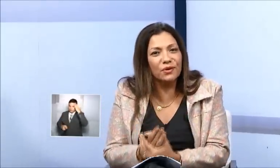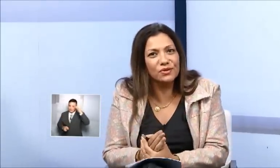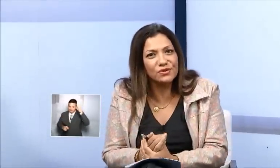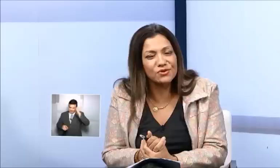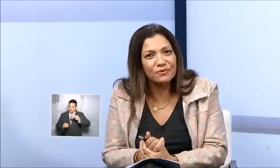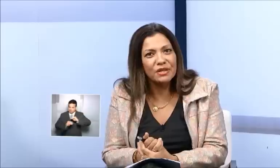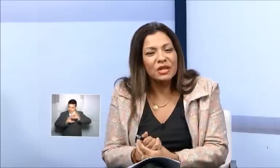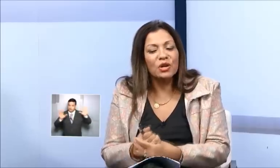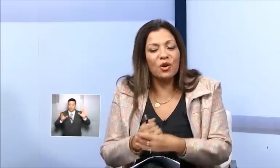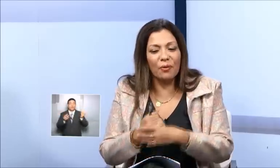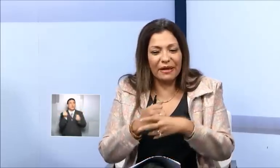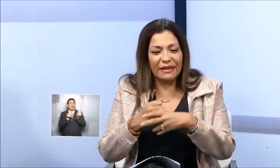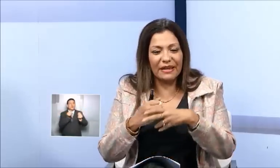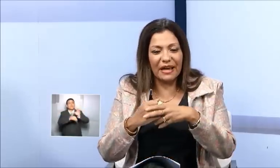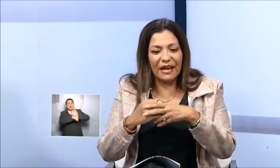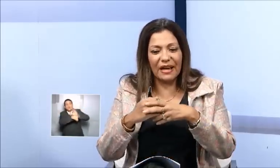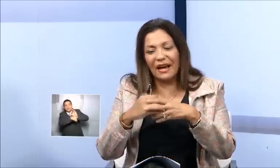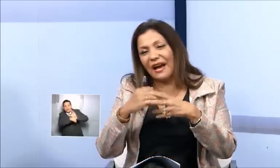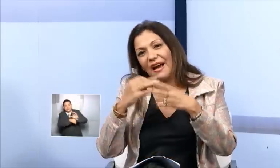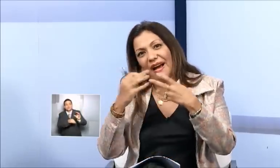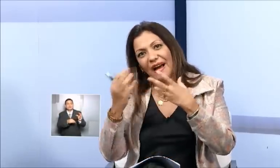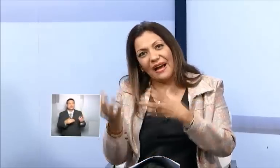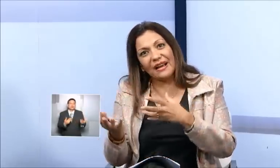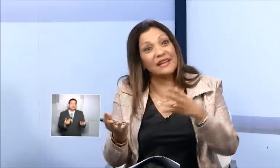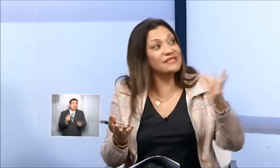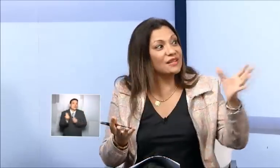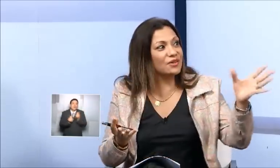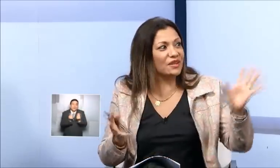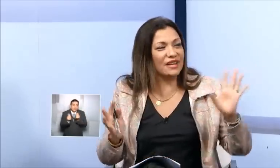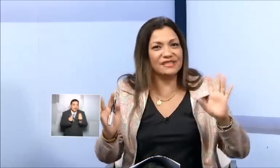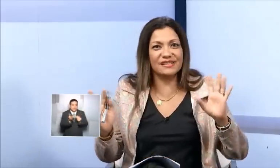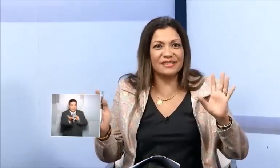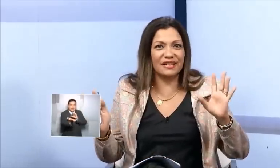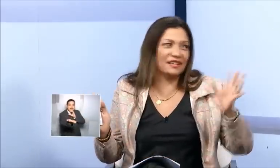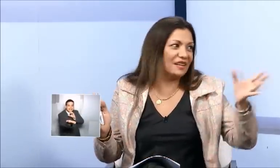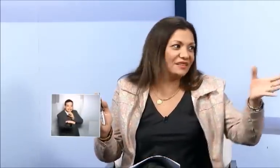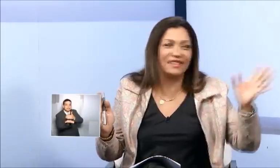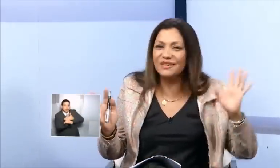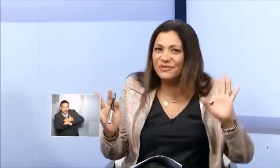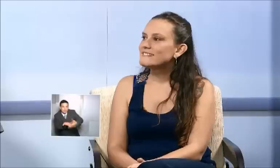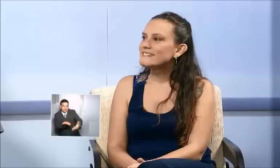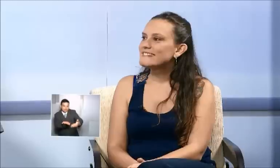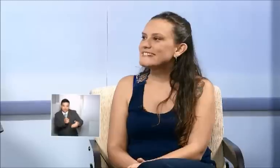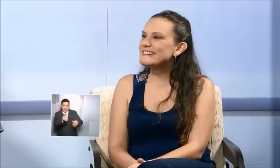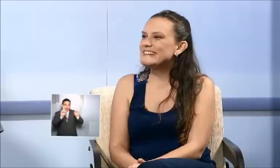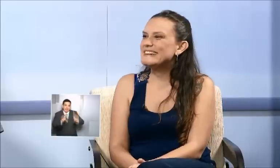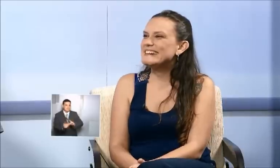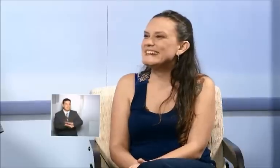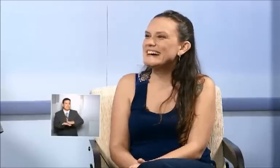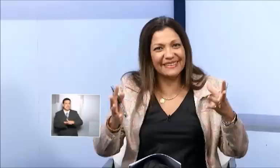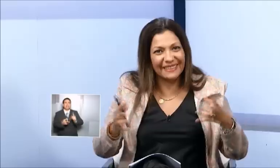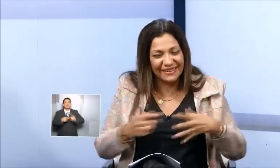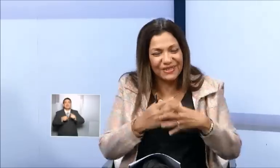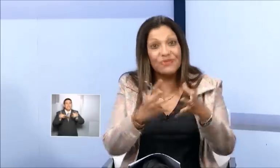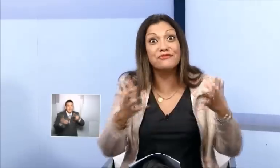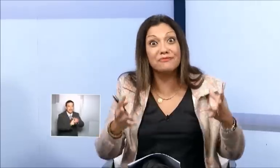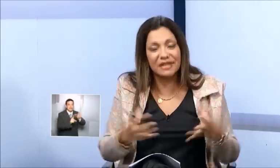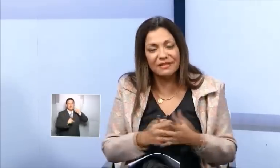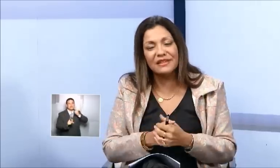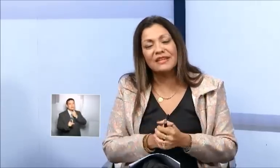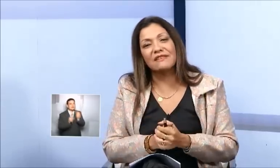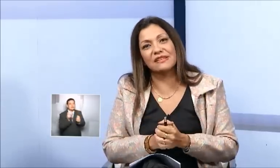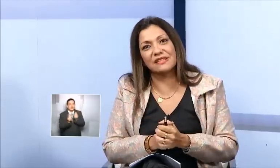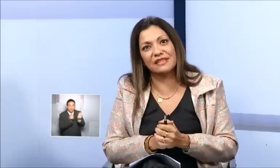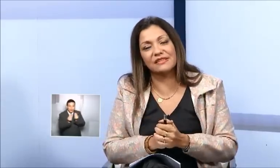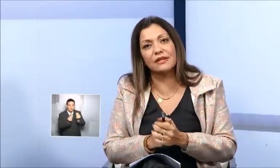que é o curso, como é que a Cris entrou nessa, né? Ela não tem deficiência. A gente vai saber a historinha dela, do